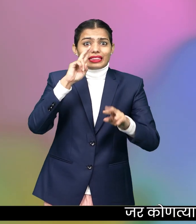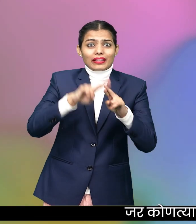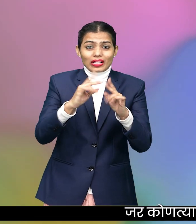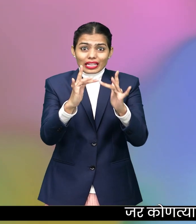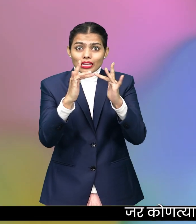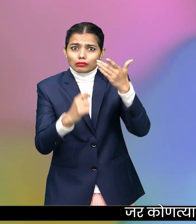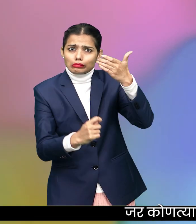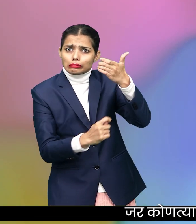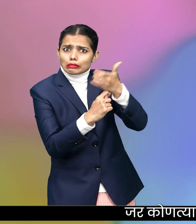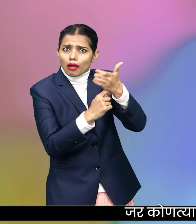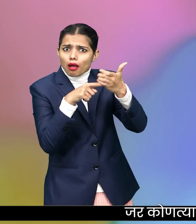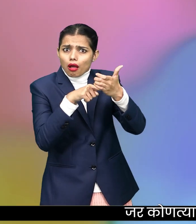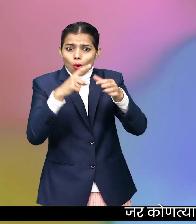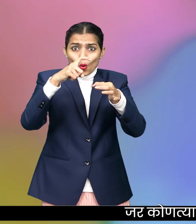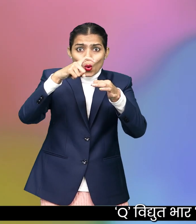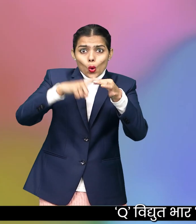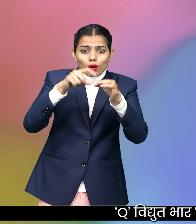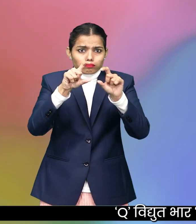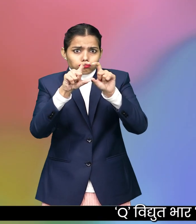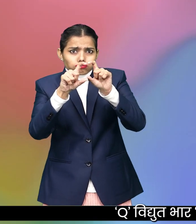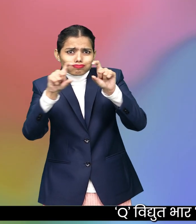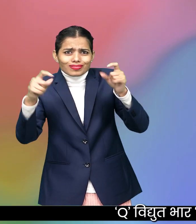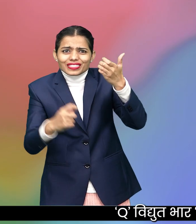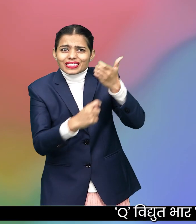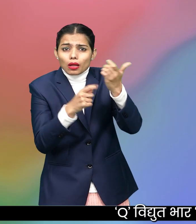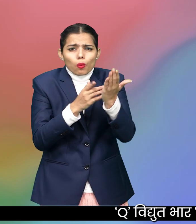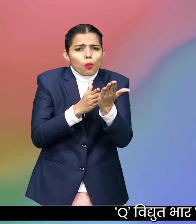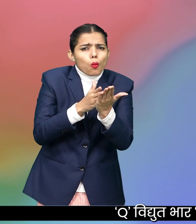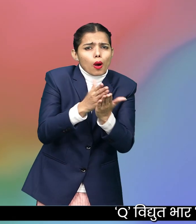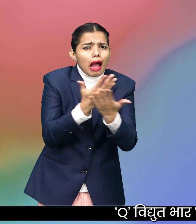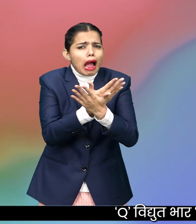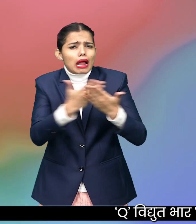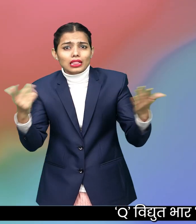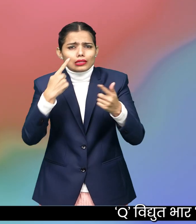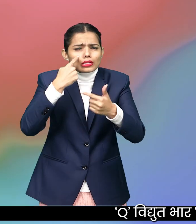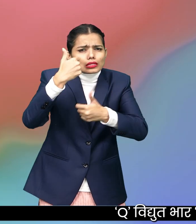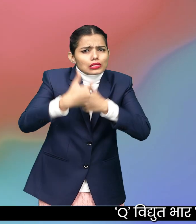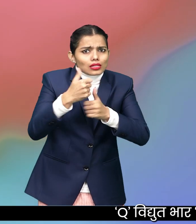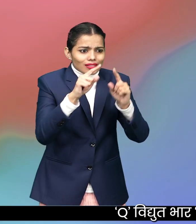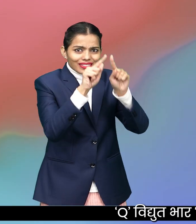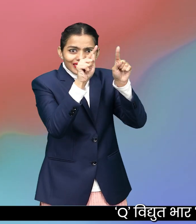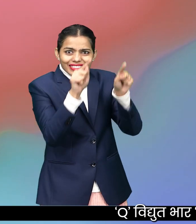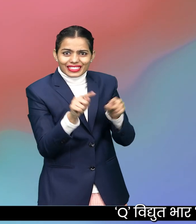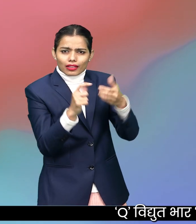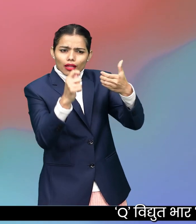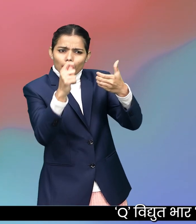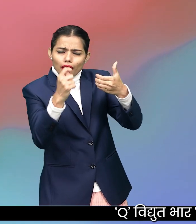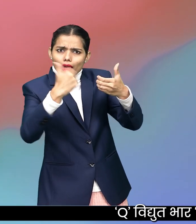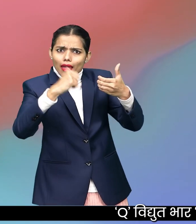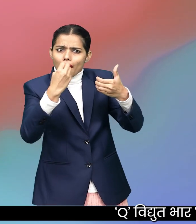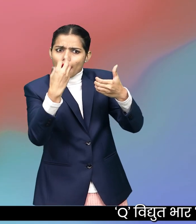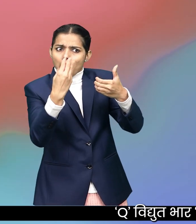जर कोणत्याही वाहकाच्या छेदभागातून Q विद्युतभार T वेळेत प्रवाहित होत असेल,